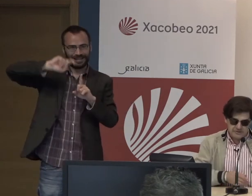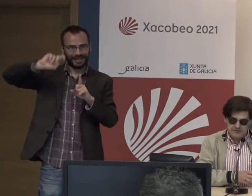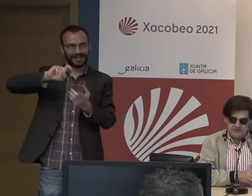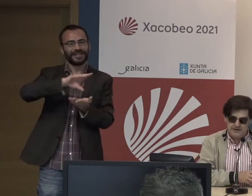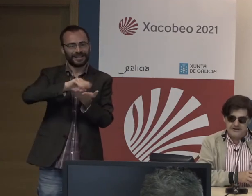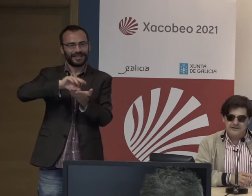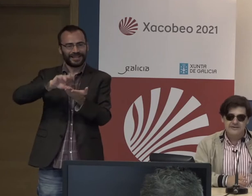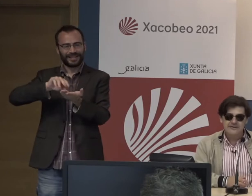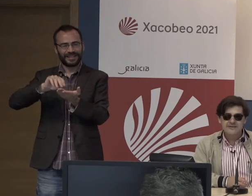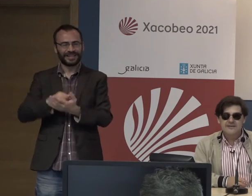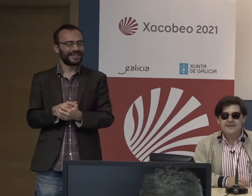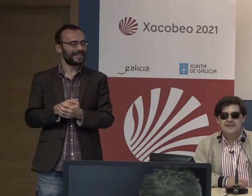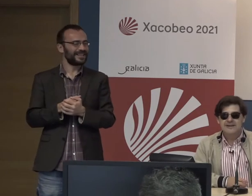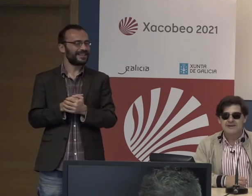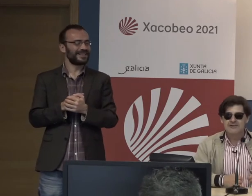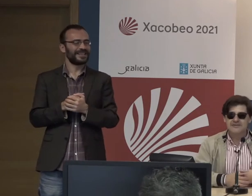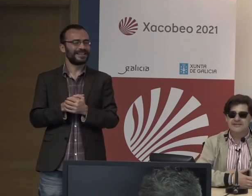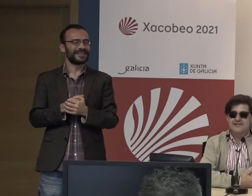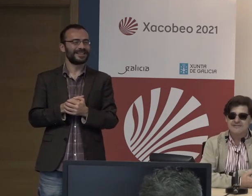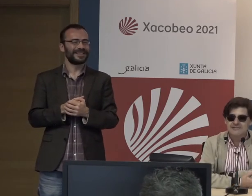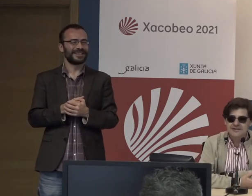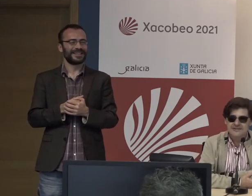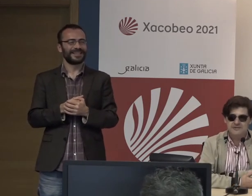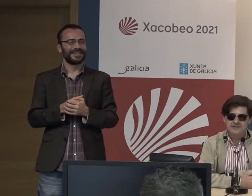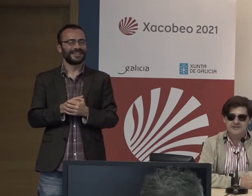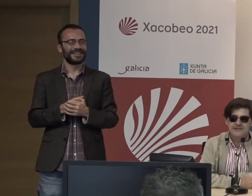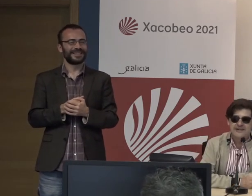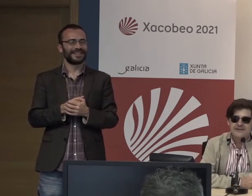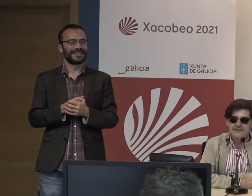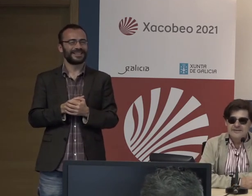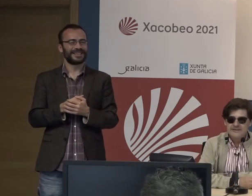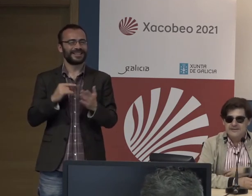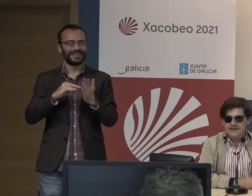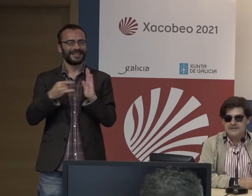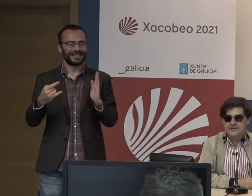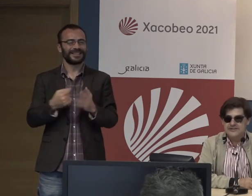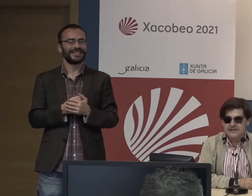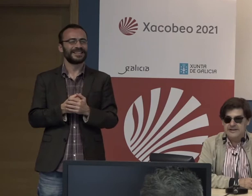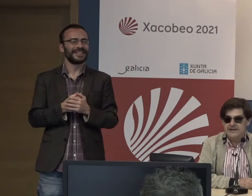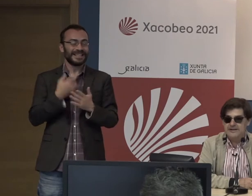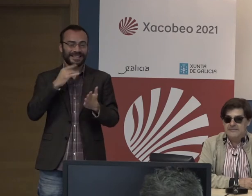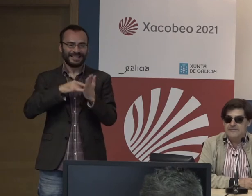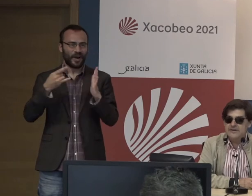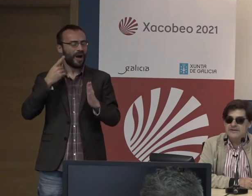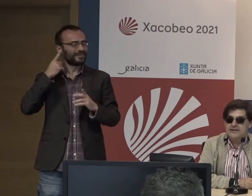y esto también suele pasar, que te llaman cuando estás haciendo cosas, que eso es donde me llegué. Entonces,